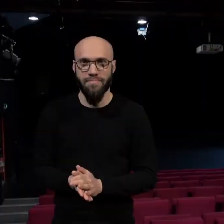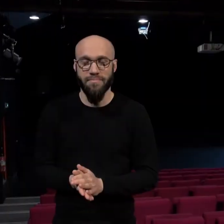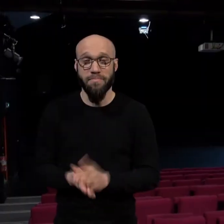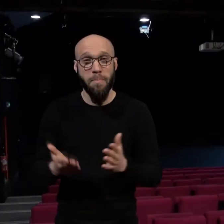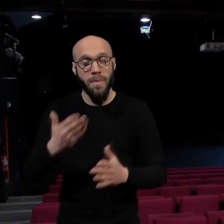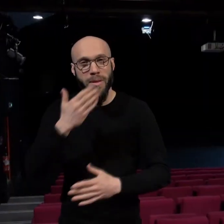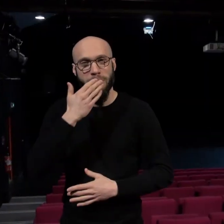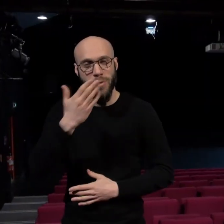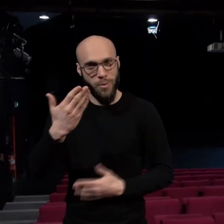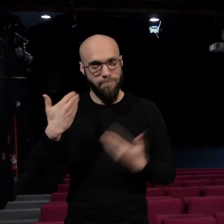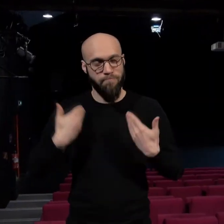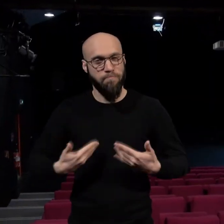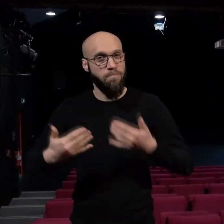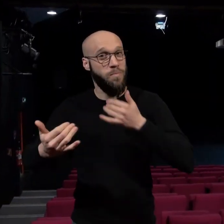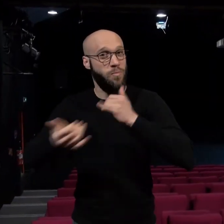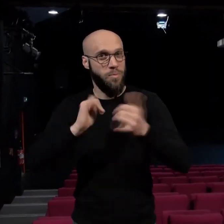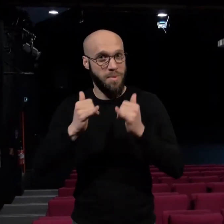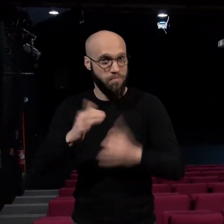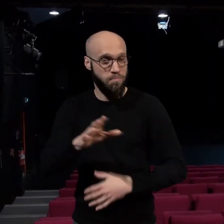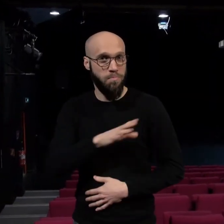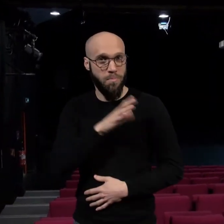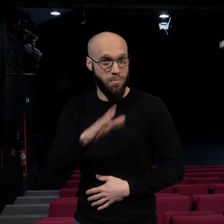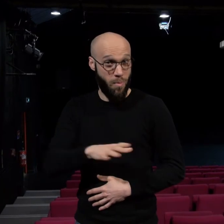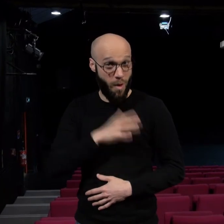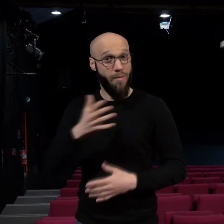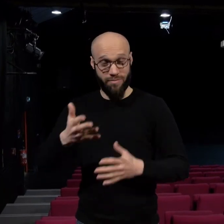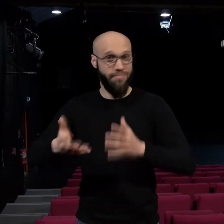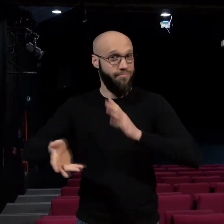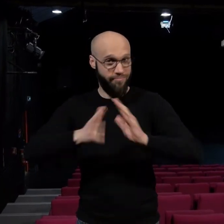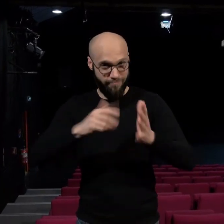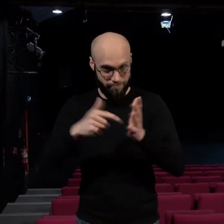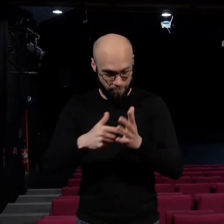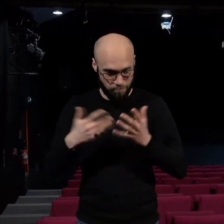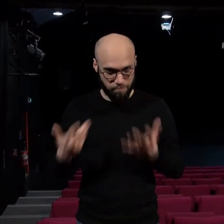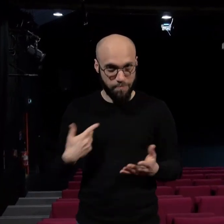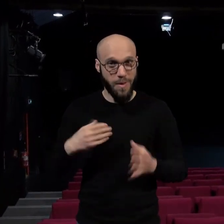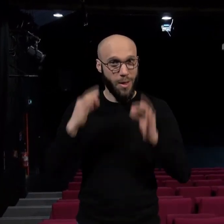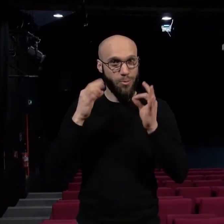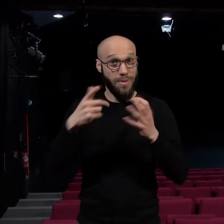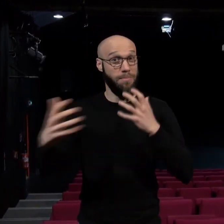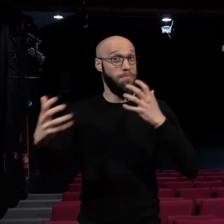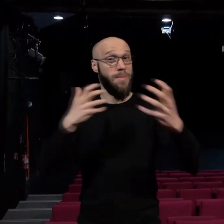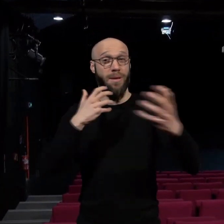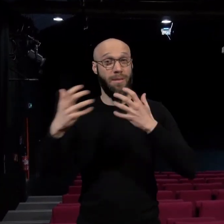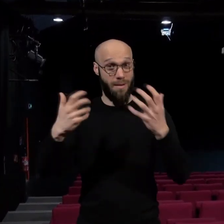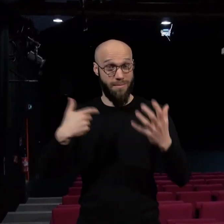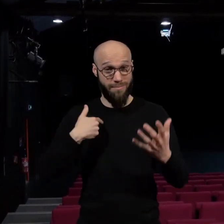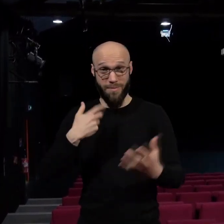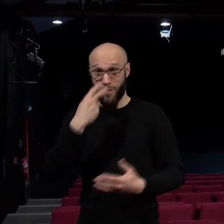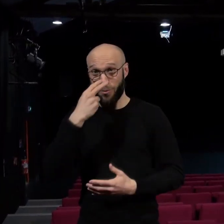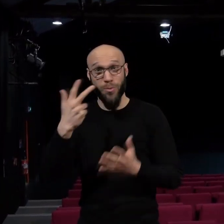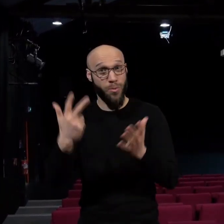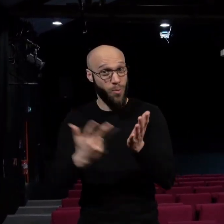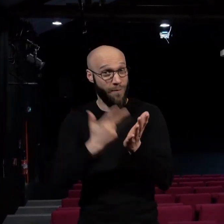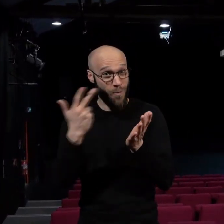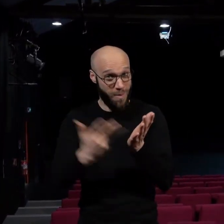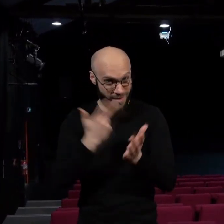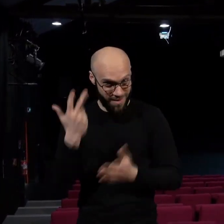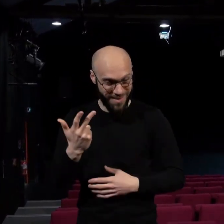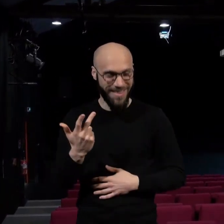Bonjour, je suis Jérémy et je suis professeur de langue des signes. Ça fait trois fois que je vois le spectacle. La